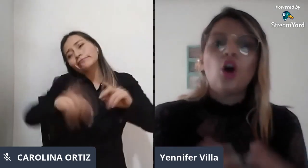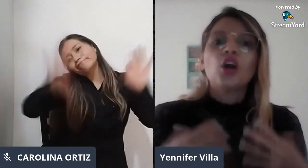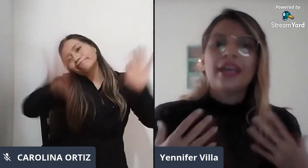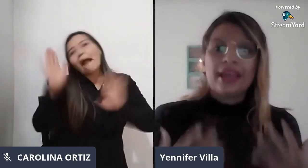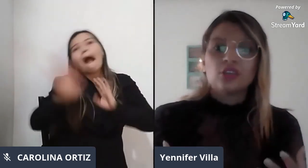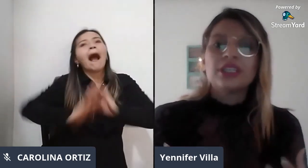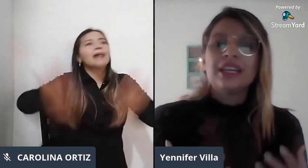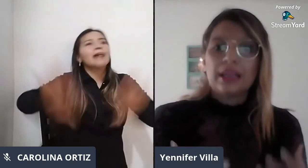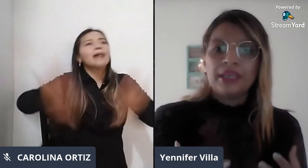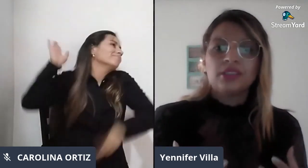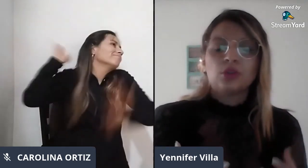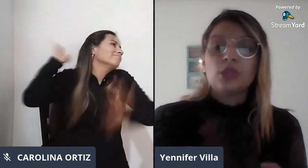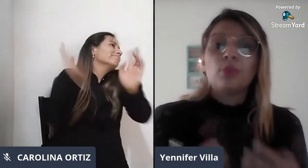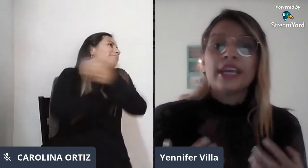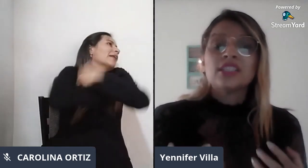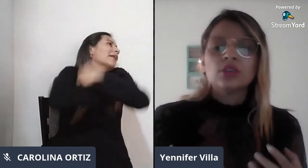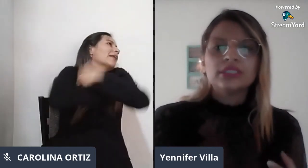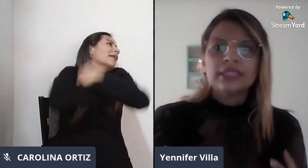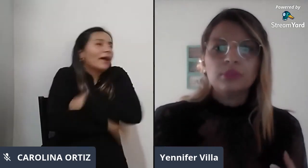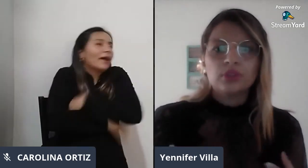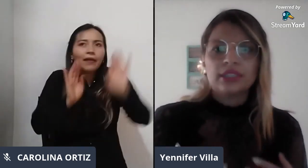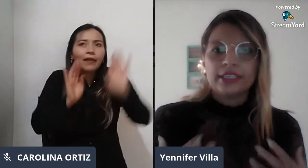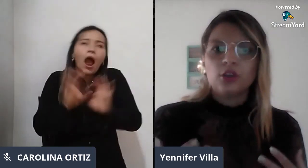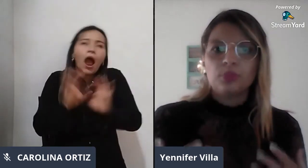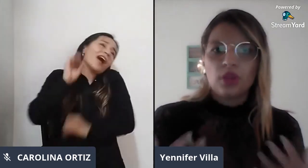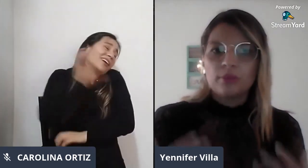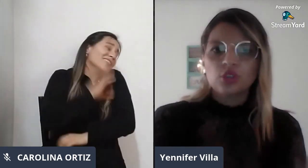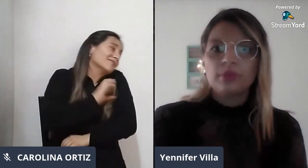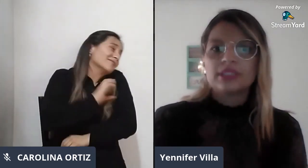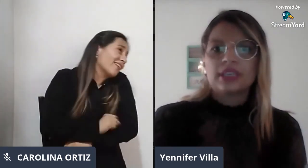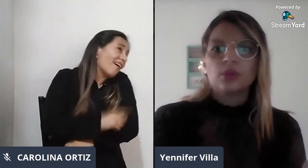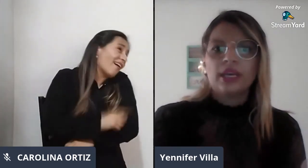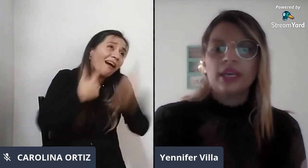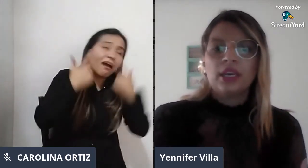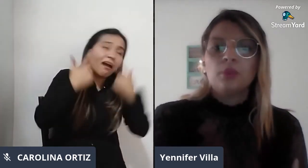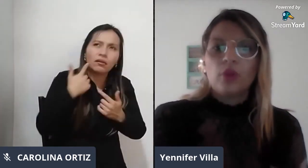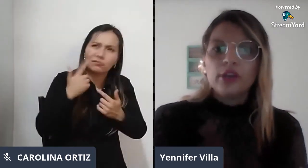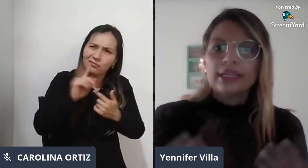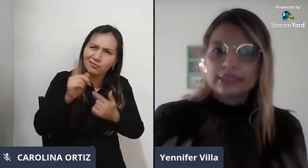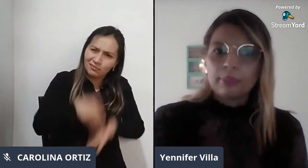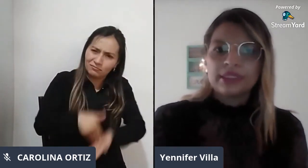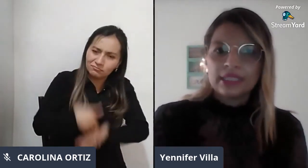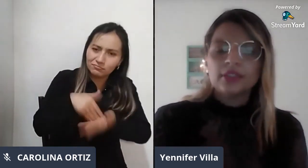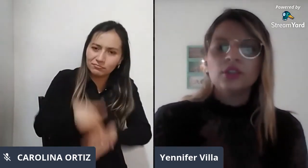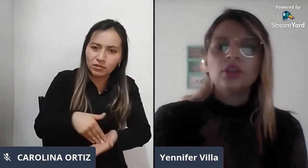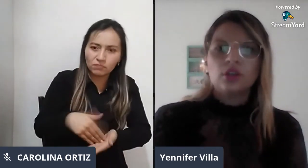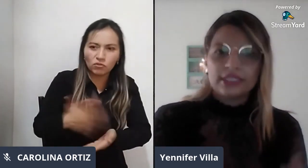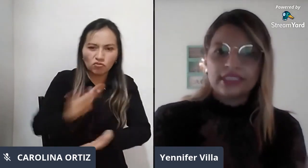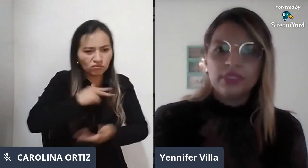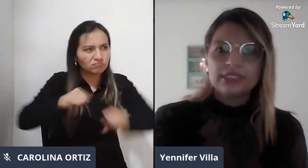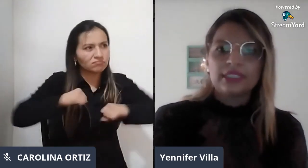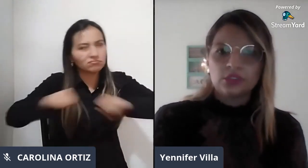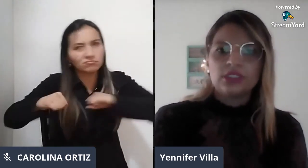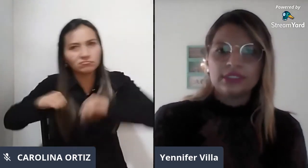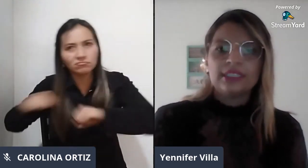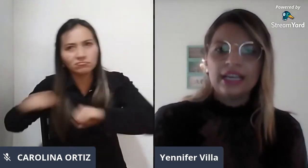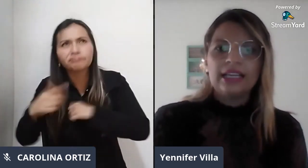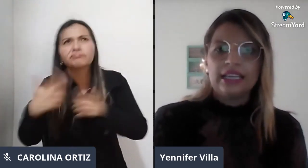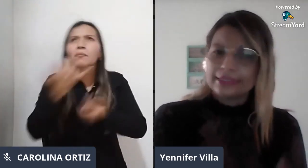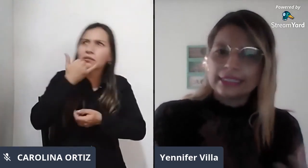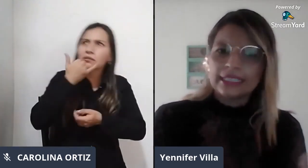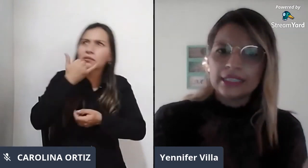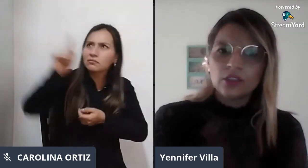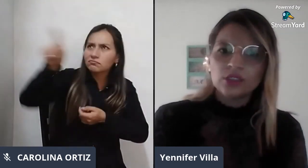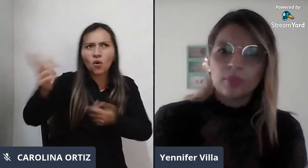nada, o quedarnos en el lamento. Y por eso es tan importante que hoy podamos conversar sobre, bueno, ¿y qué está pasando con esta administración